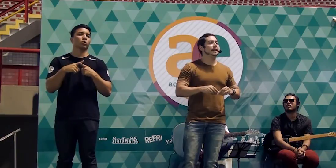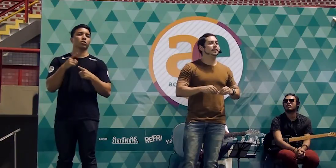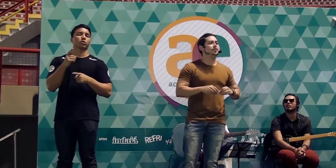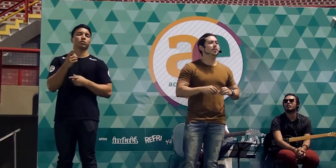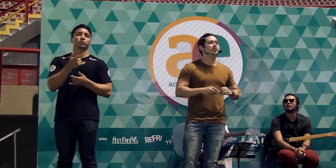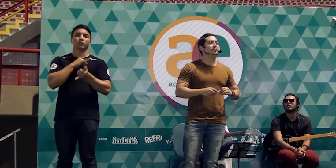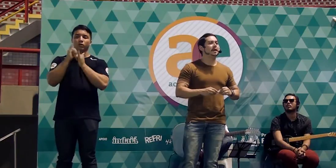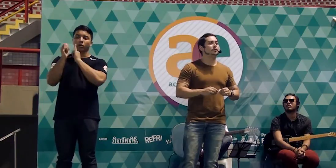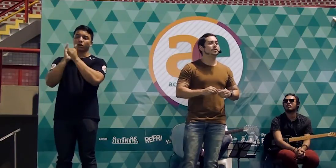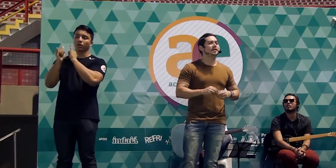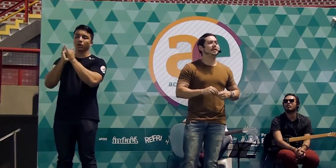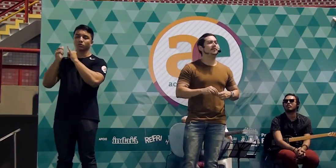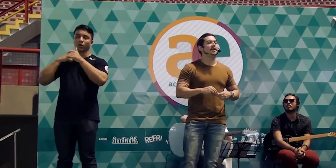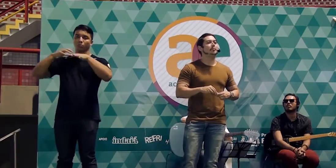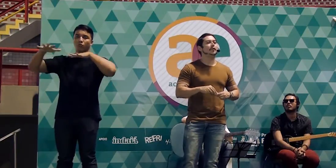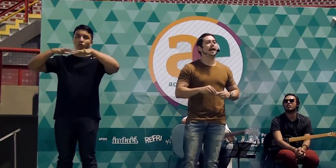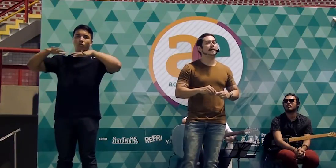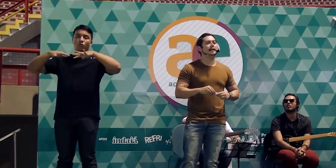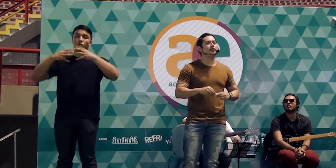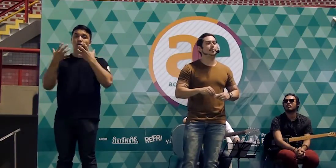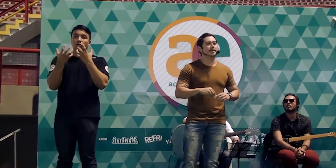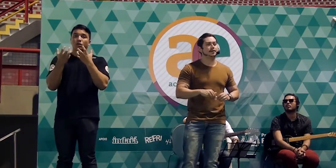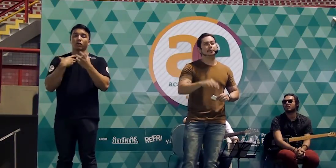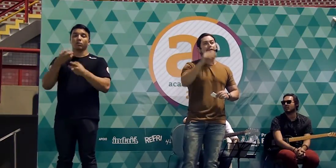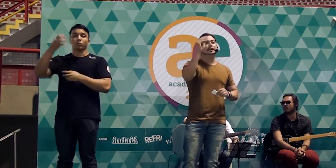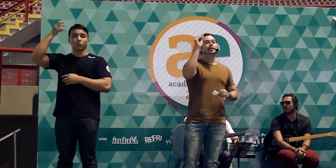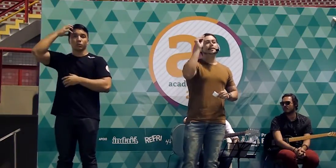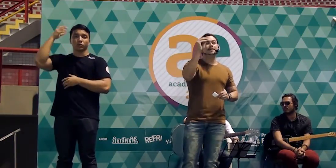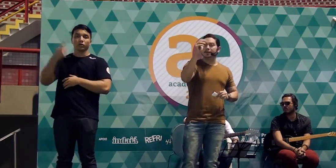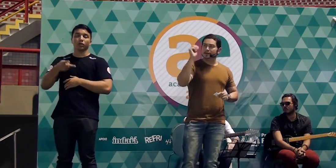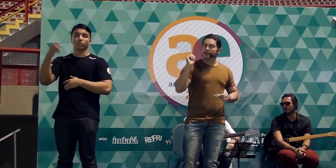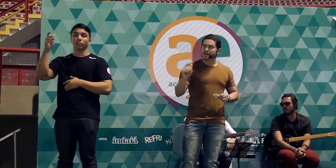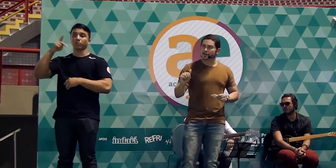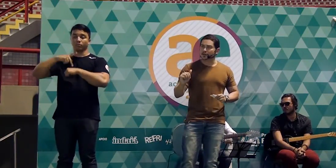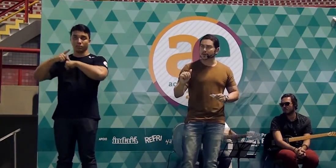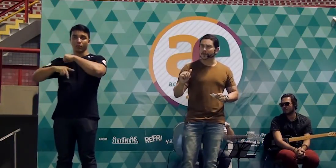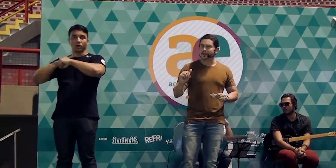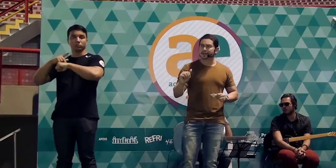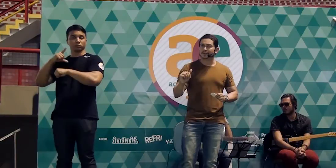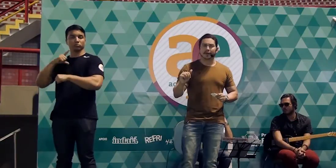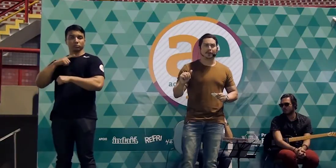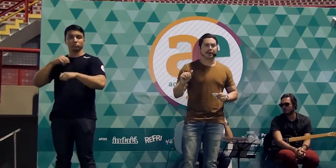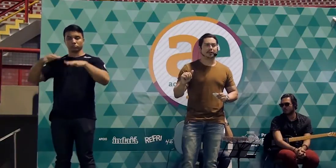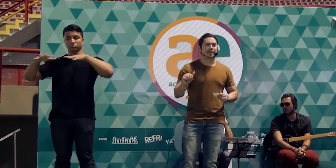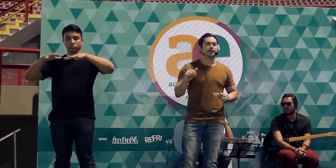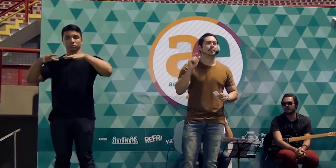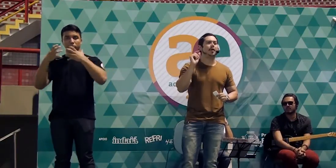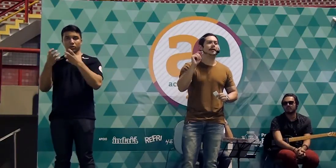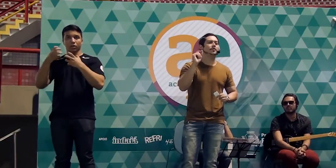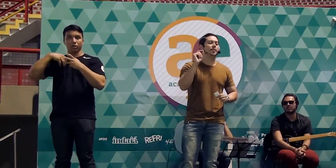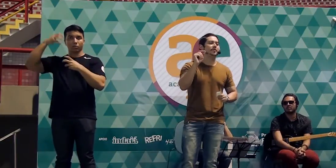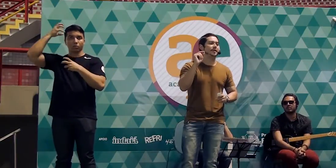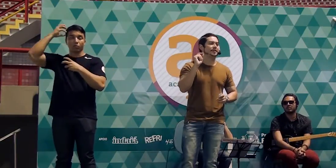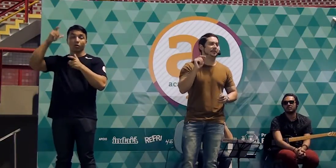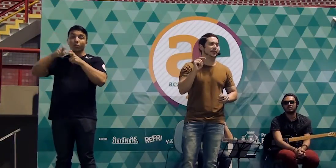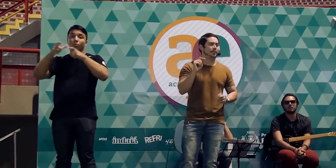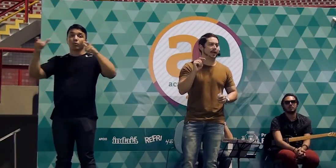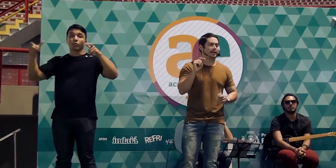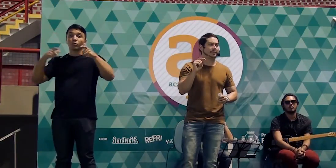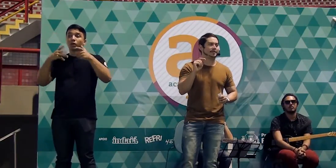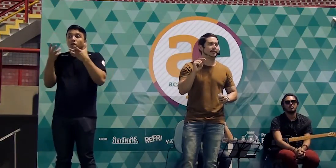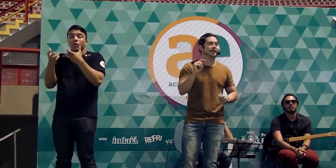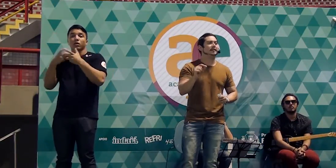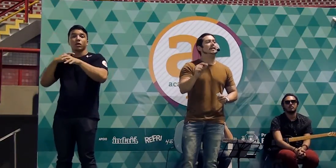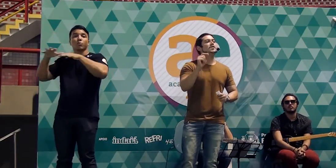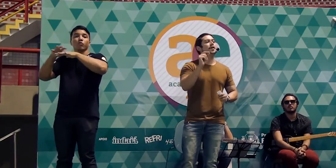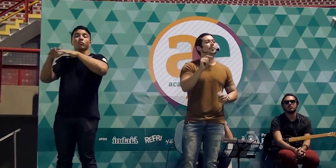na internet movimentos que defendem a monarquia no Brasil? Sim, existem movimentos que defendem a monarquia no Brasil. E a maioria dos movimentos que defendem a